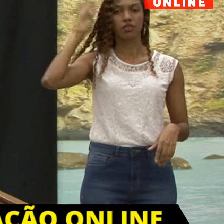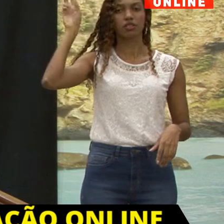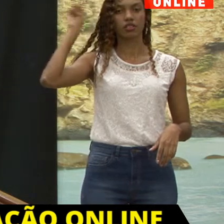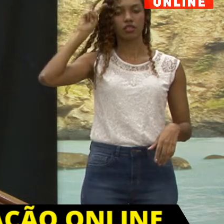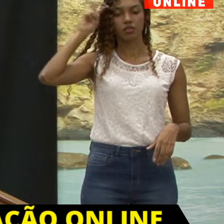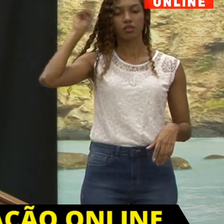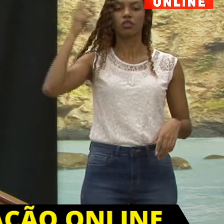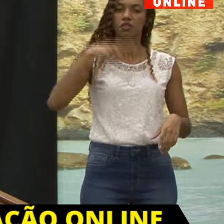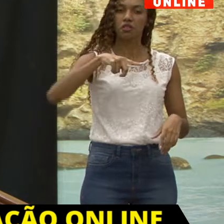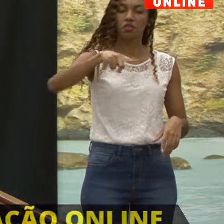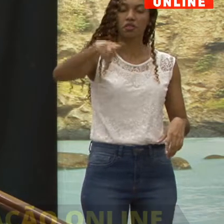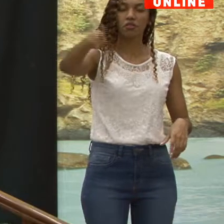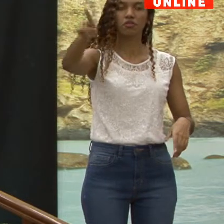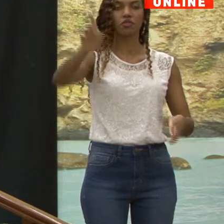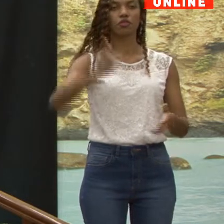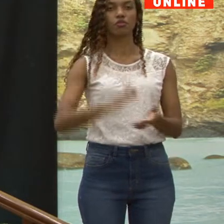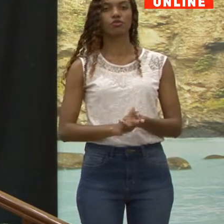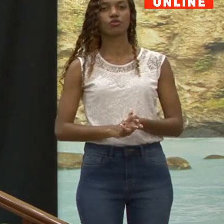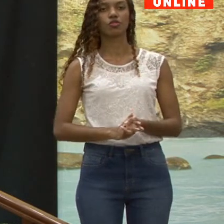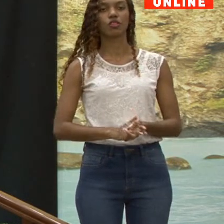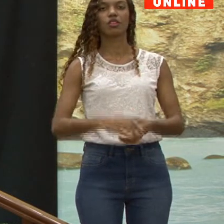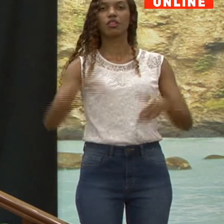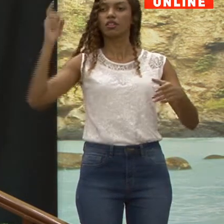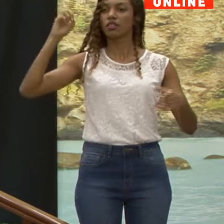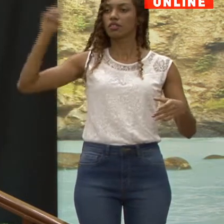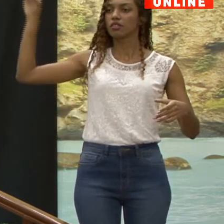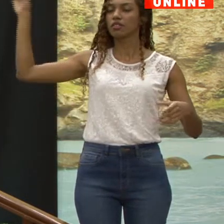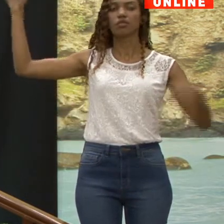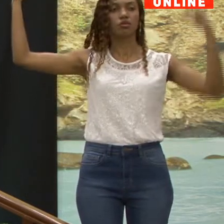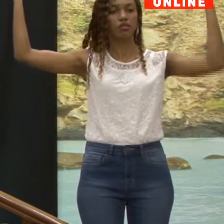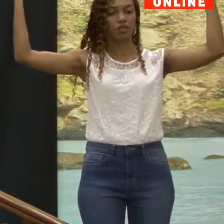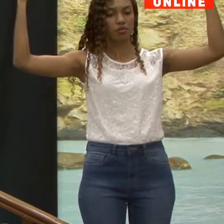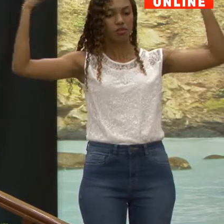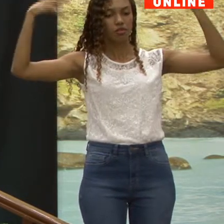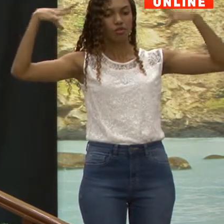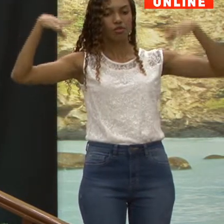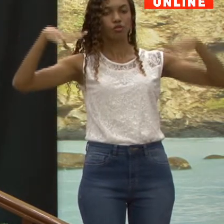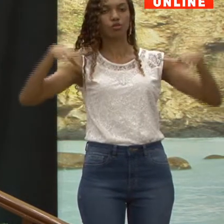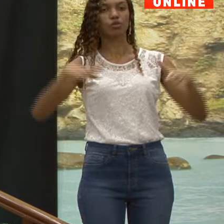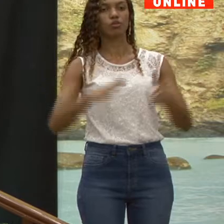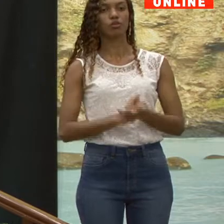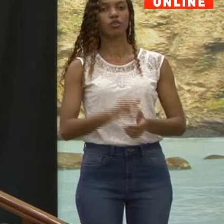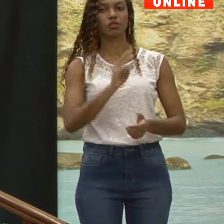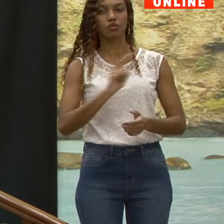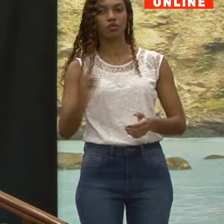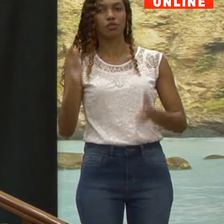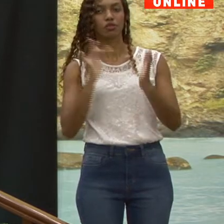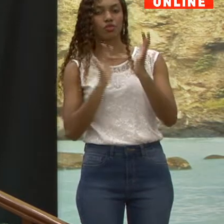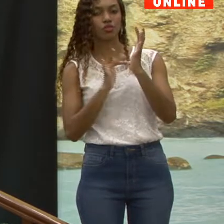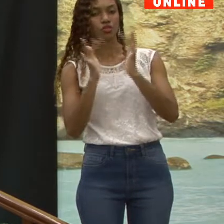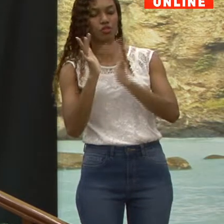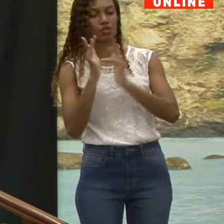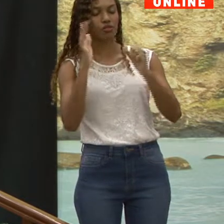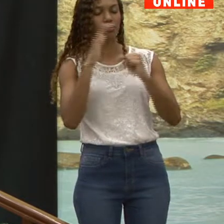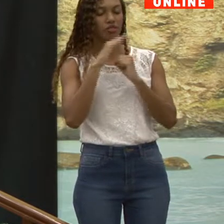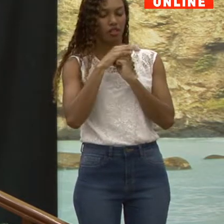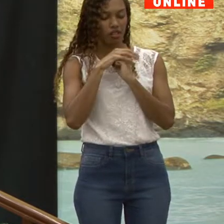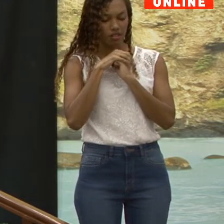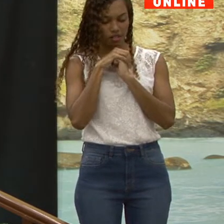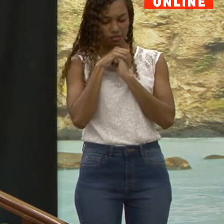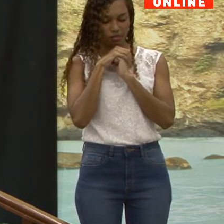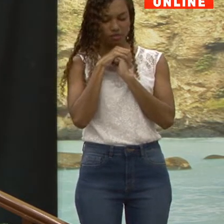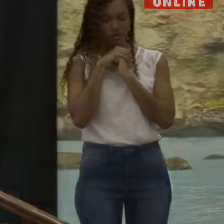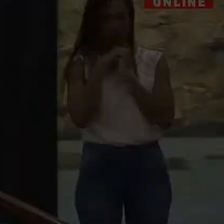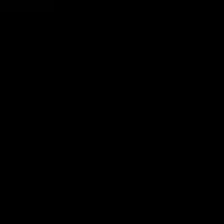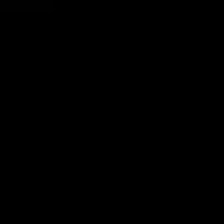frente. Que Deus abençoe em nome e por amor de Jesus Cristo. Amém.